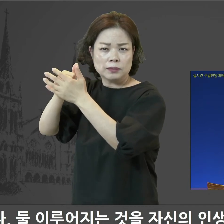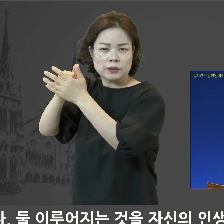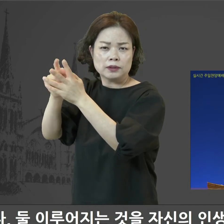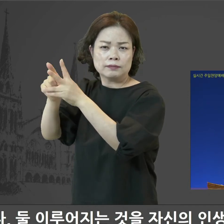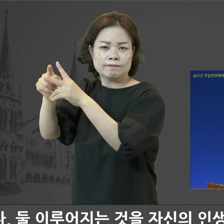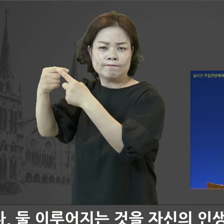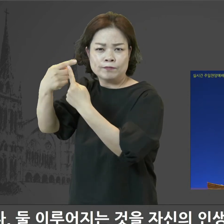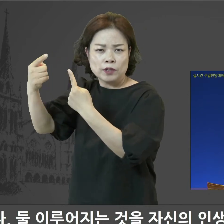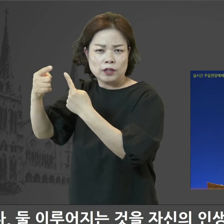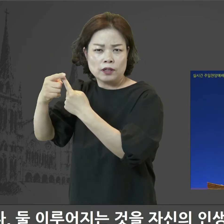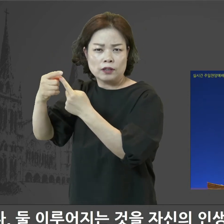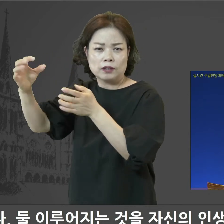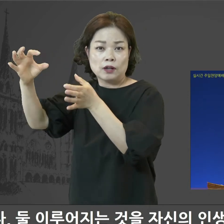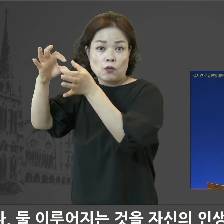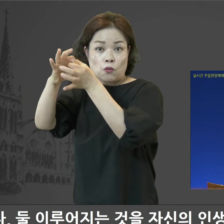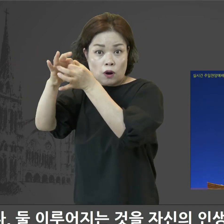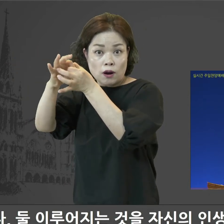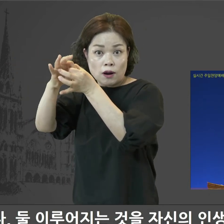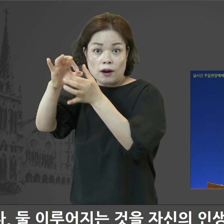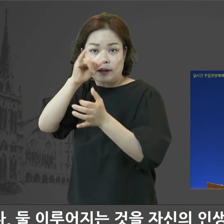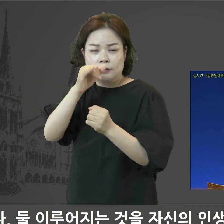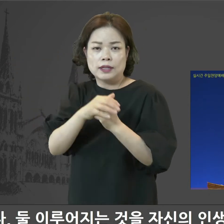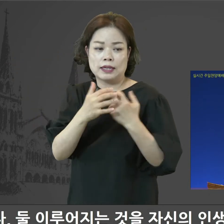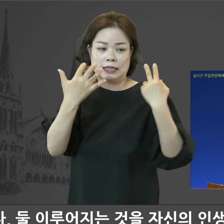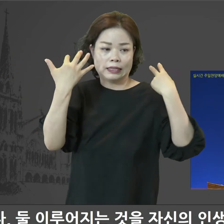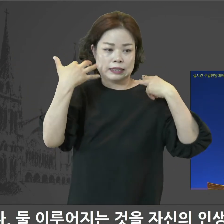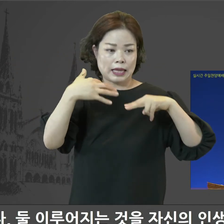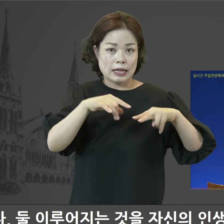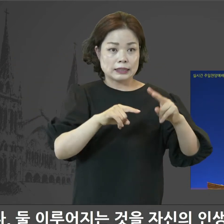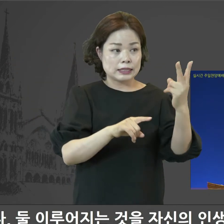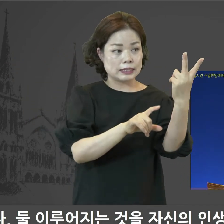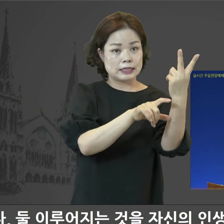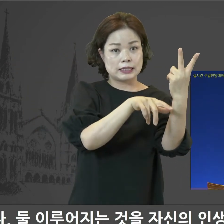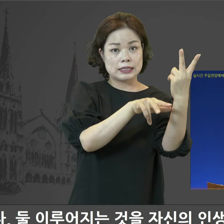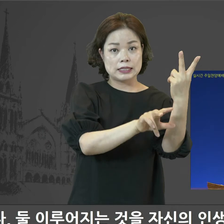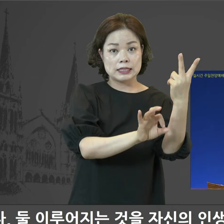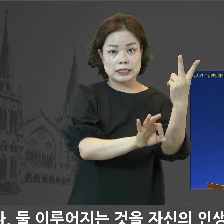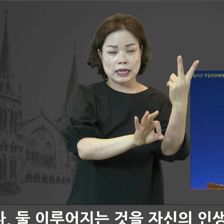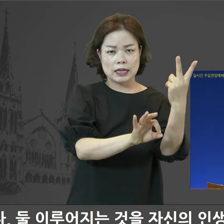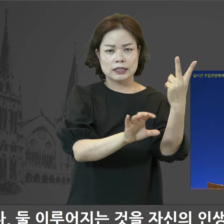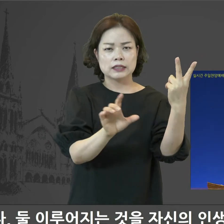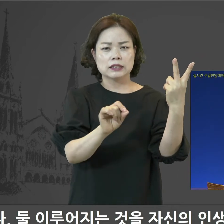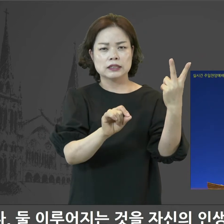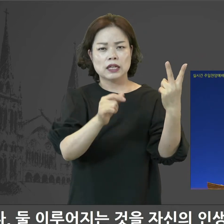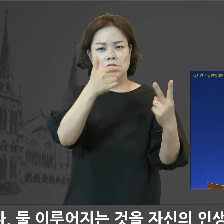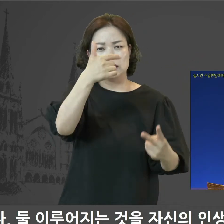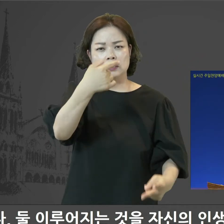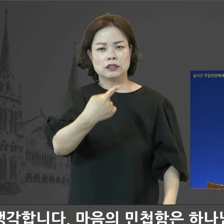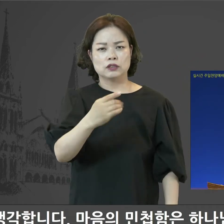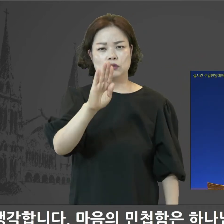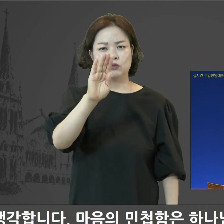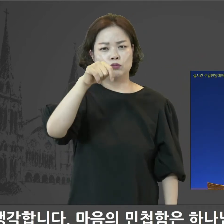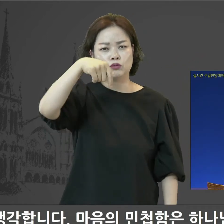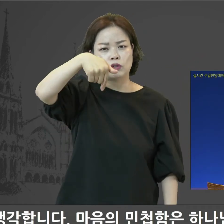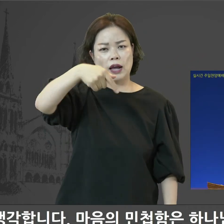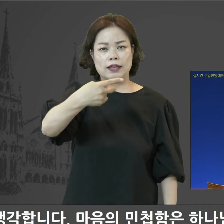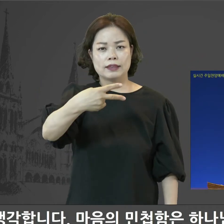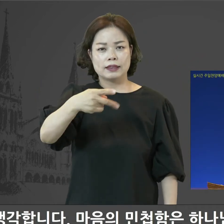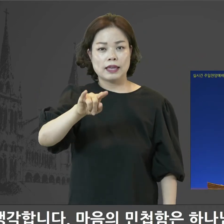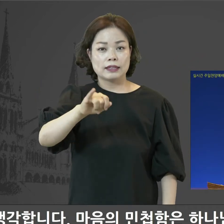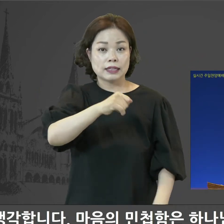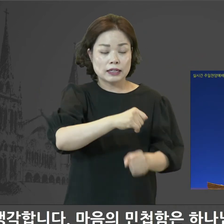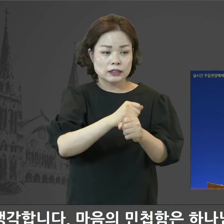긴밀하게 연결됨을 말씀을 드렸는데, 다니엘 2장을 보면 다니엘은 일찍이 느부갓네살 왕의 꿈을 해석해